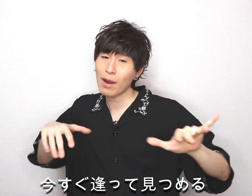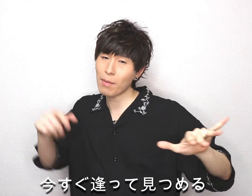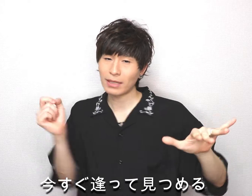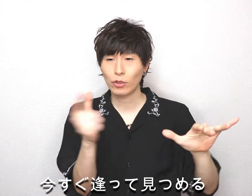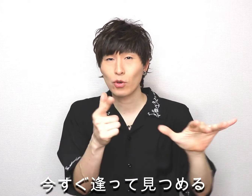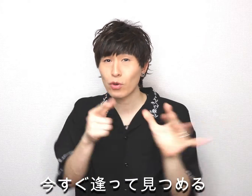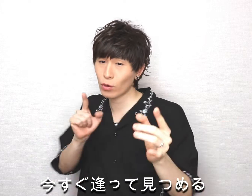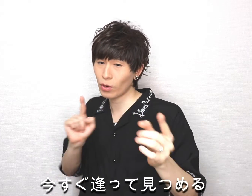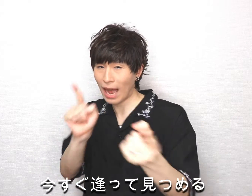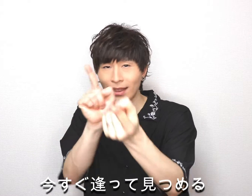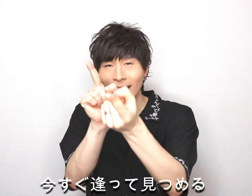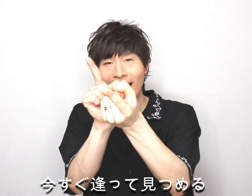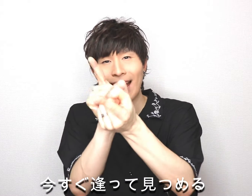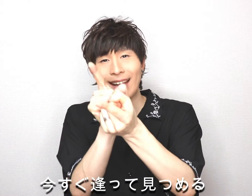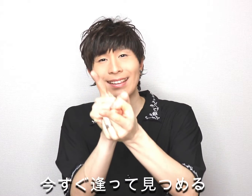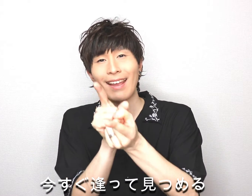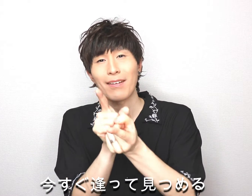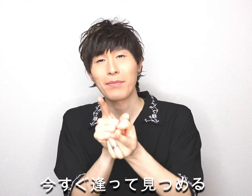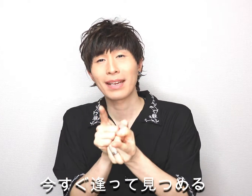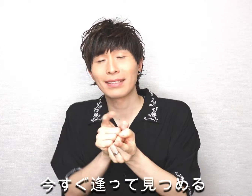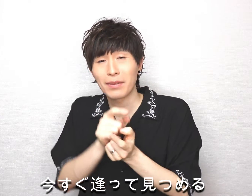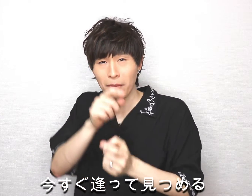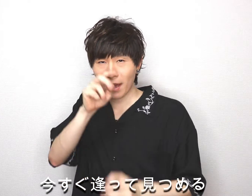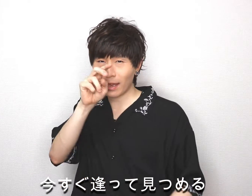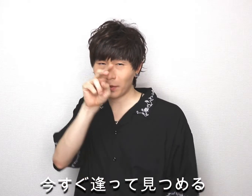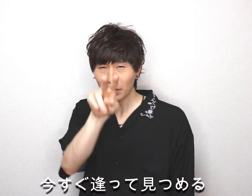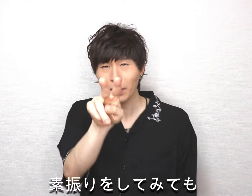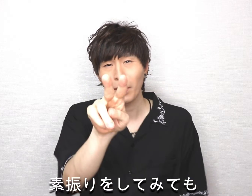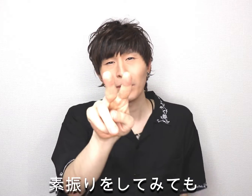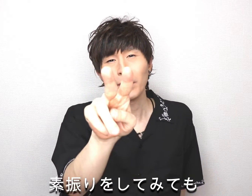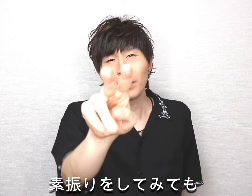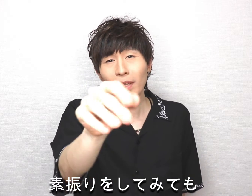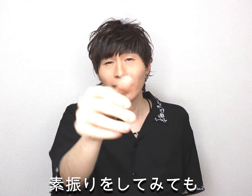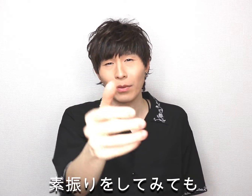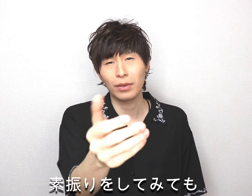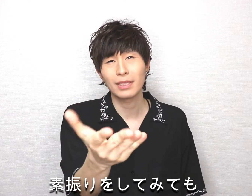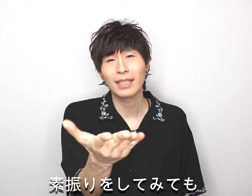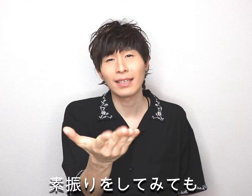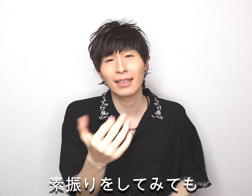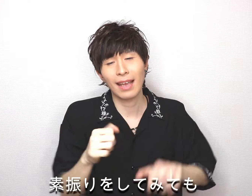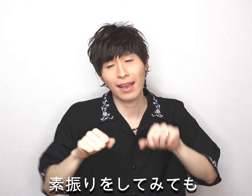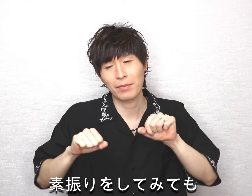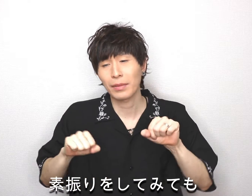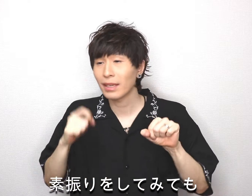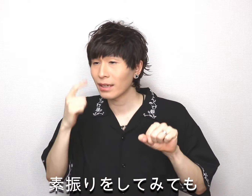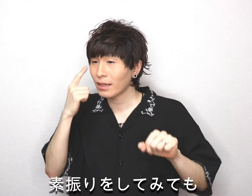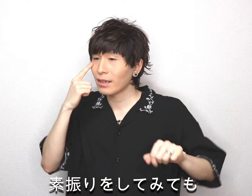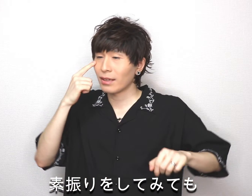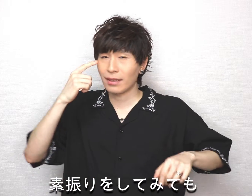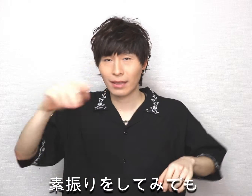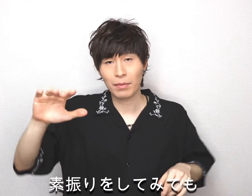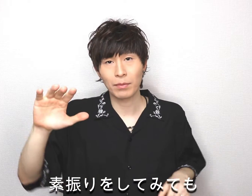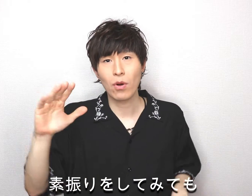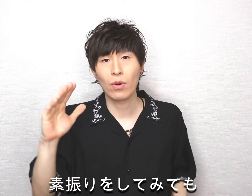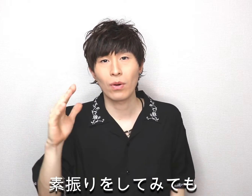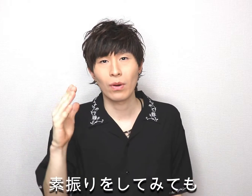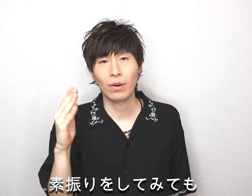今すぐ会って見つめる素振りをしてみても、